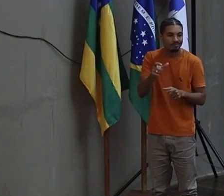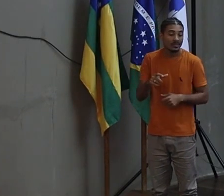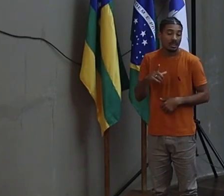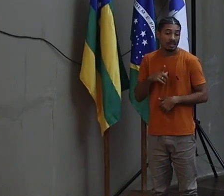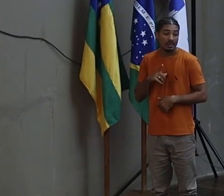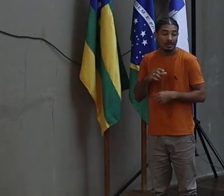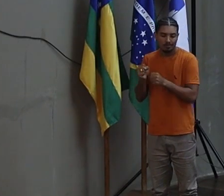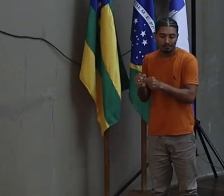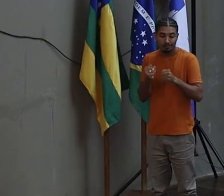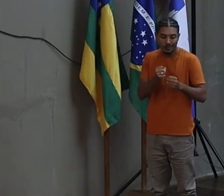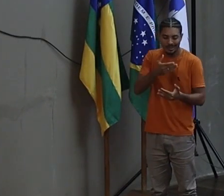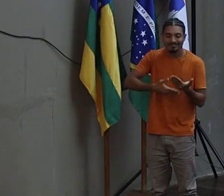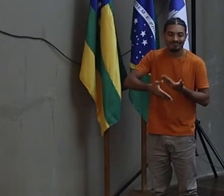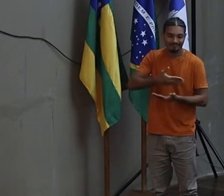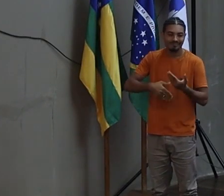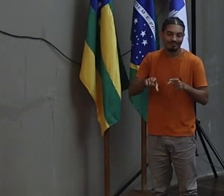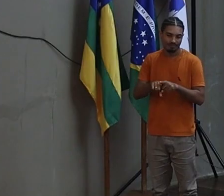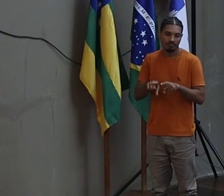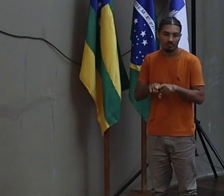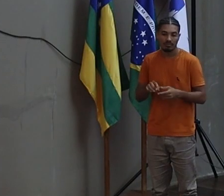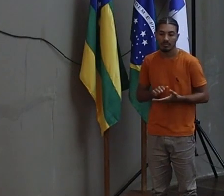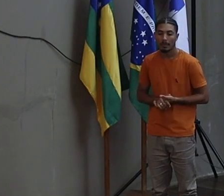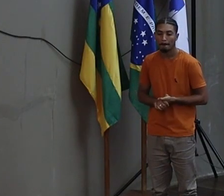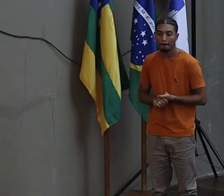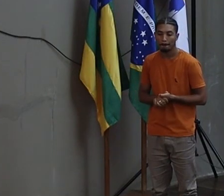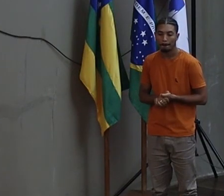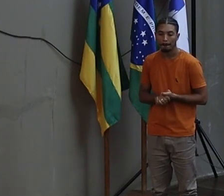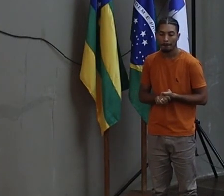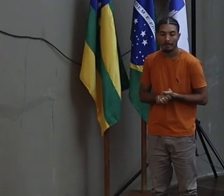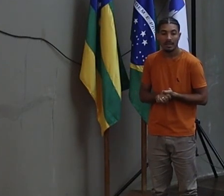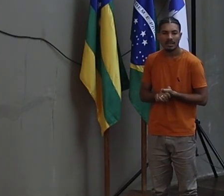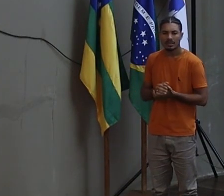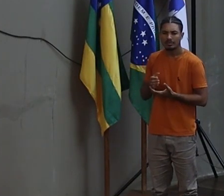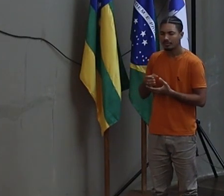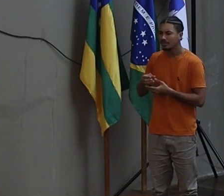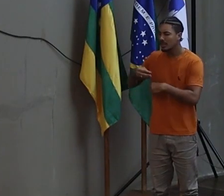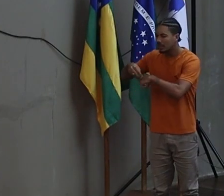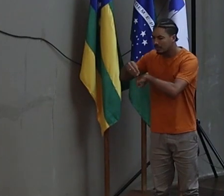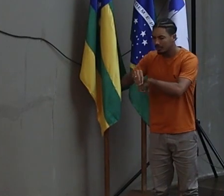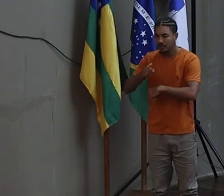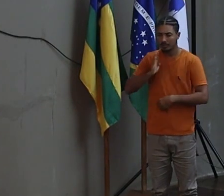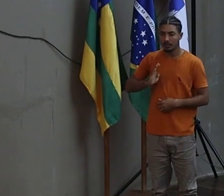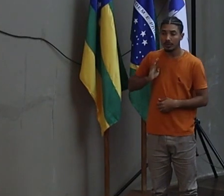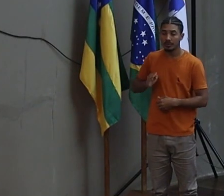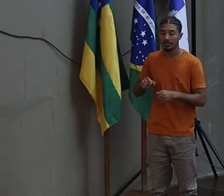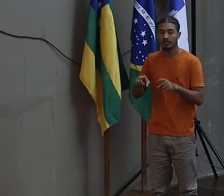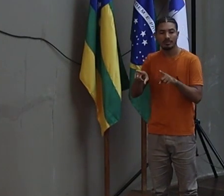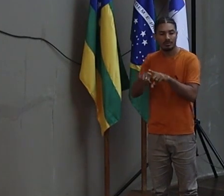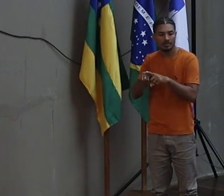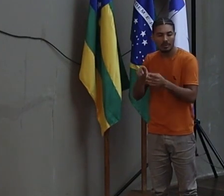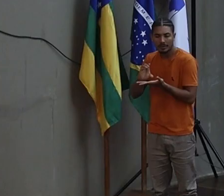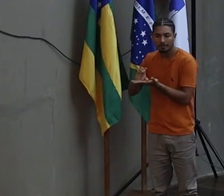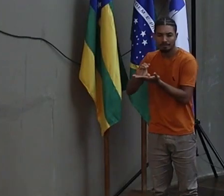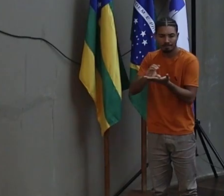poder envolvida nisso. Na distribuição de bolsas, na distribuição de financiamento de pesquisa